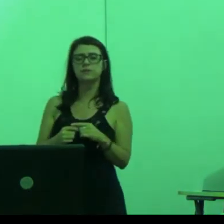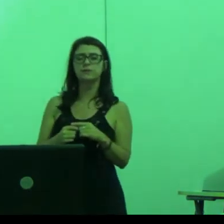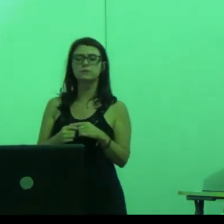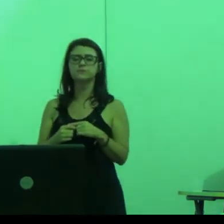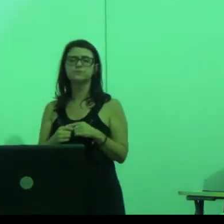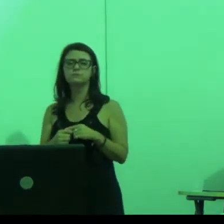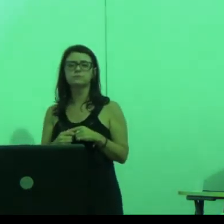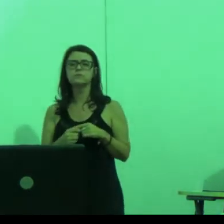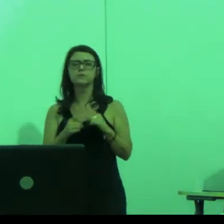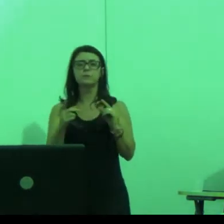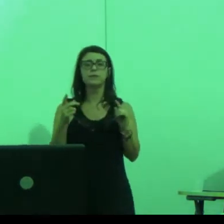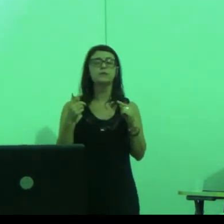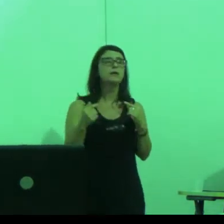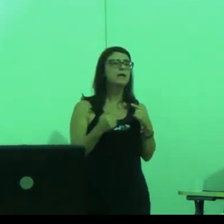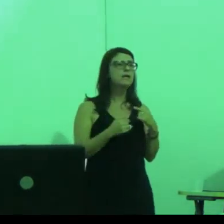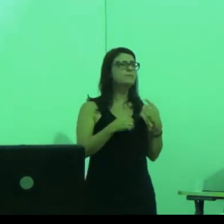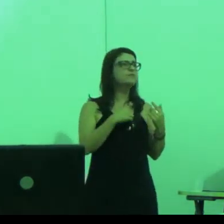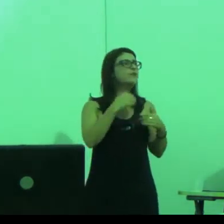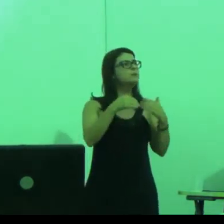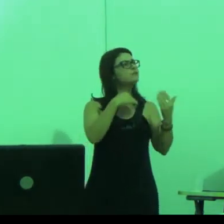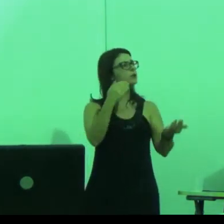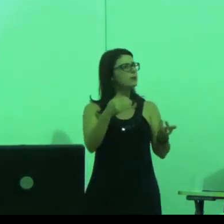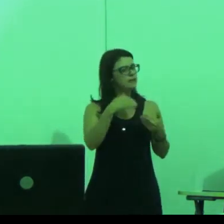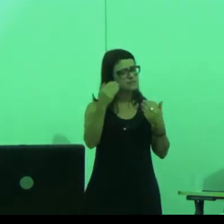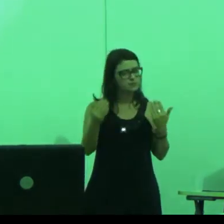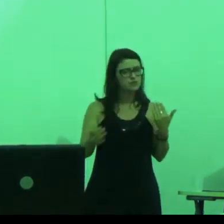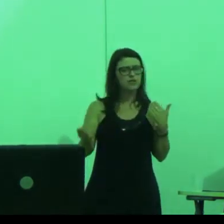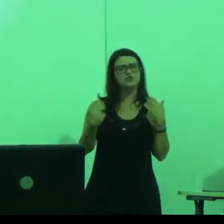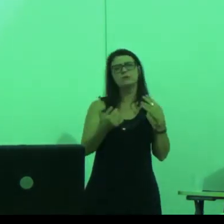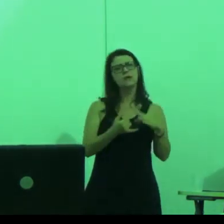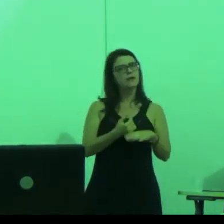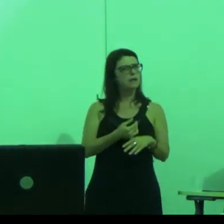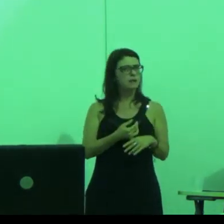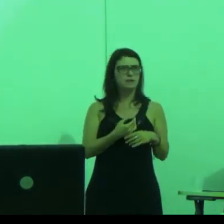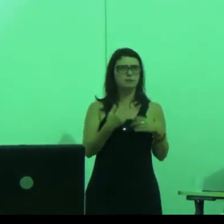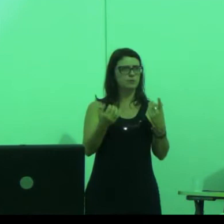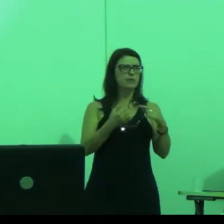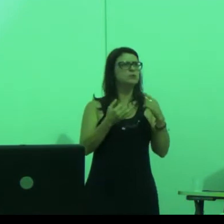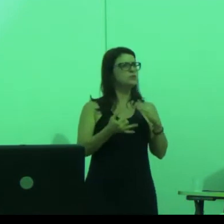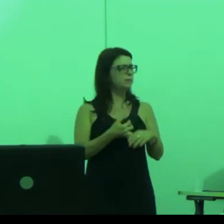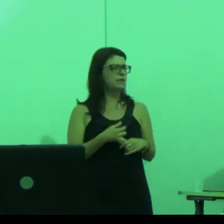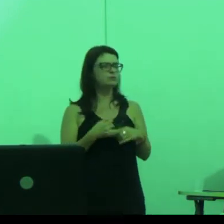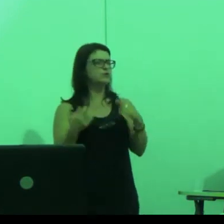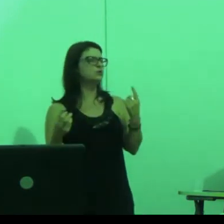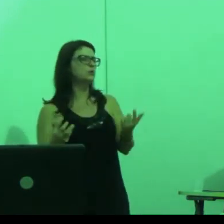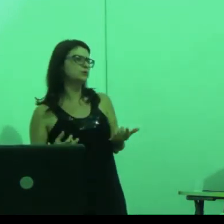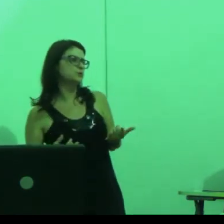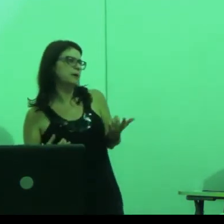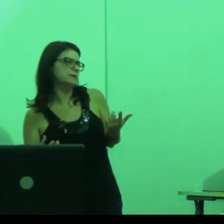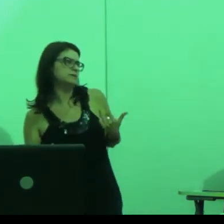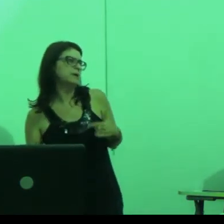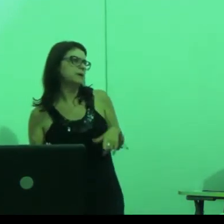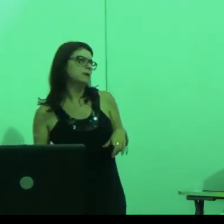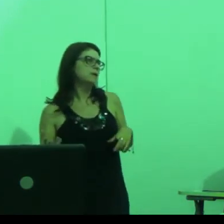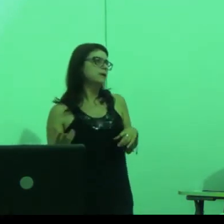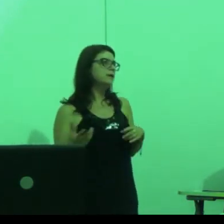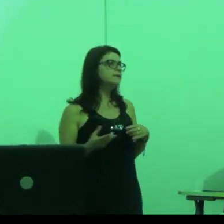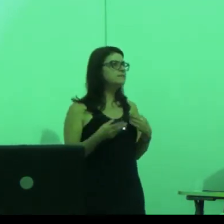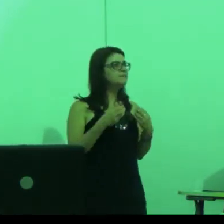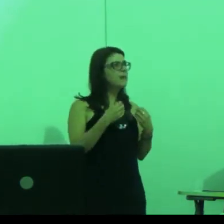51, ela foi me informar que essa personagem era uma mulher adulta, trabalhava no editor e tudo mais. E aí, assim, é